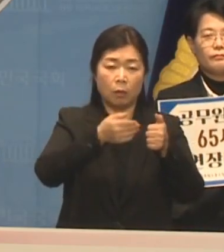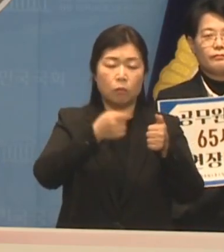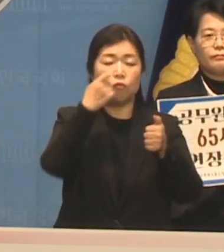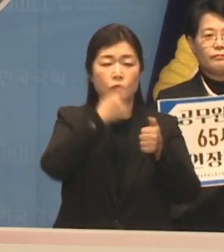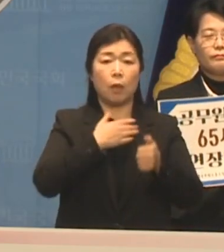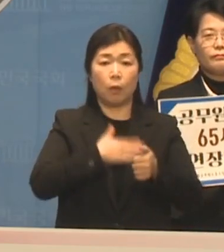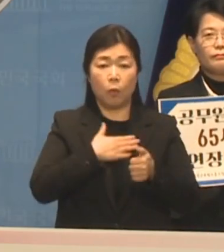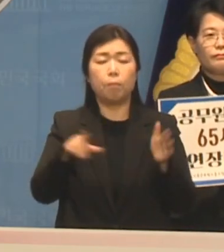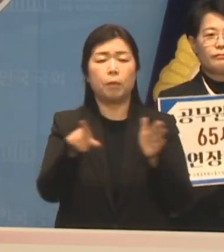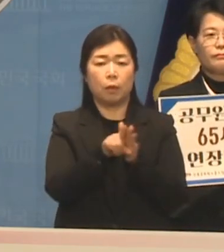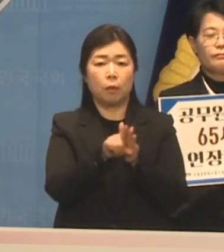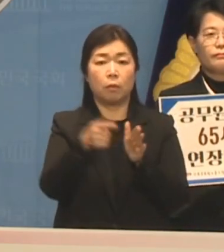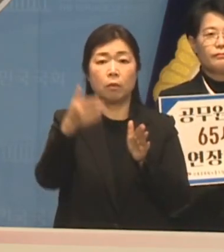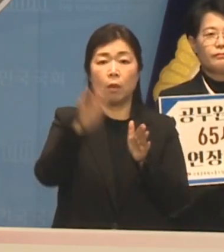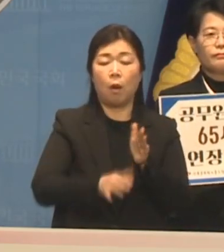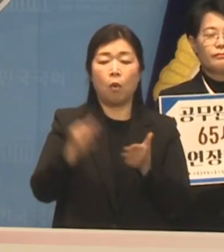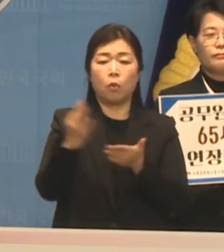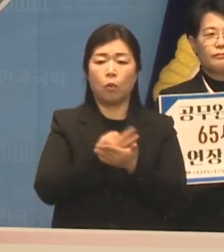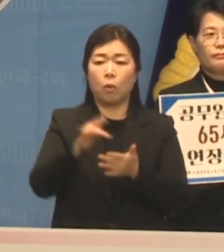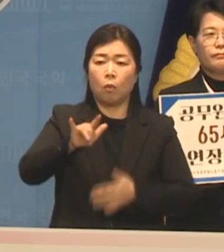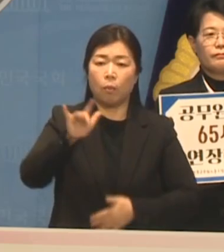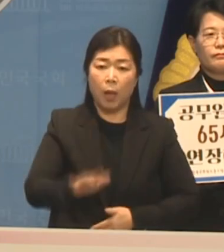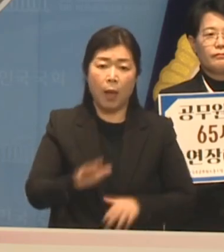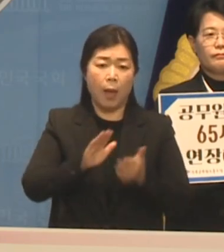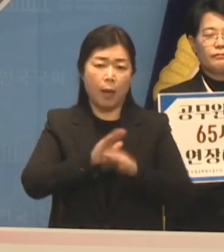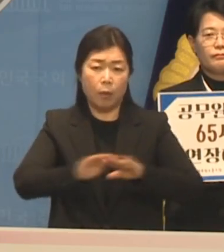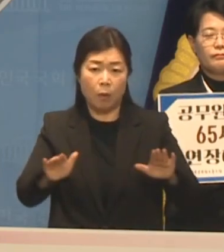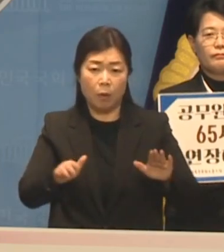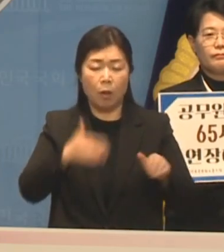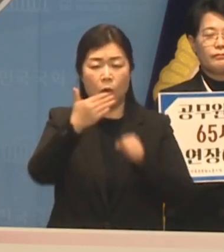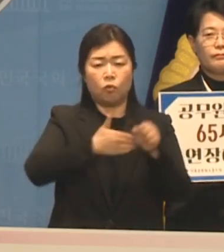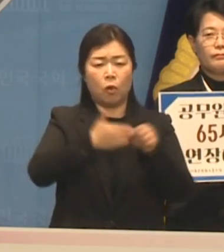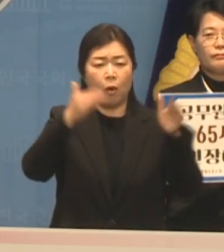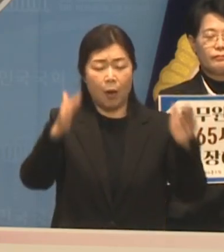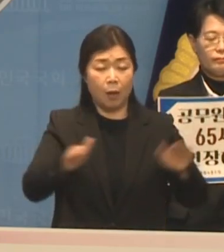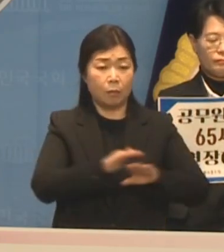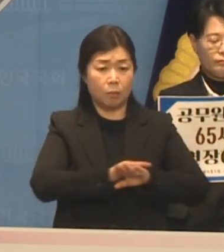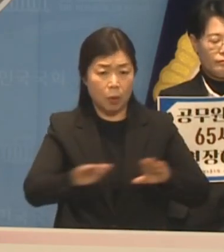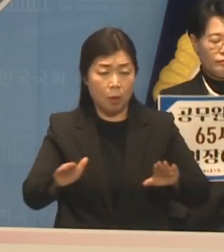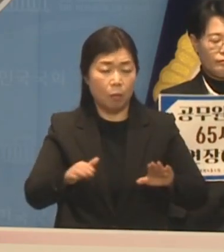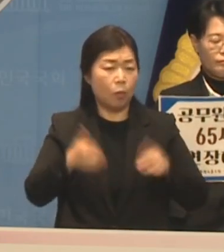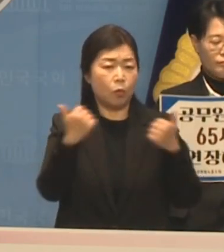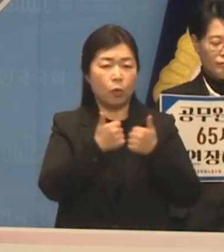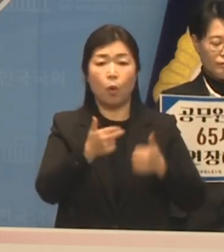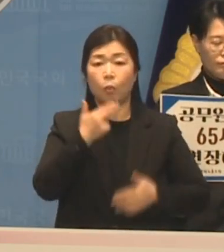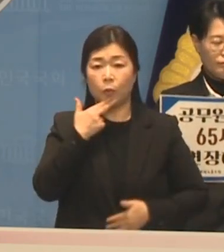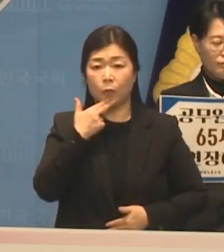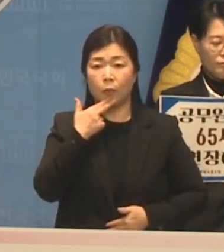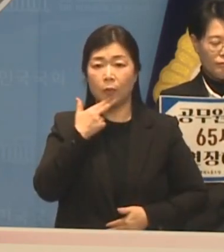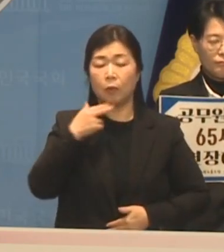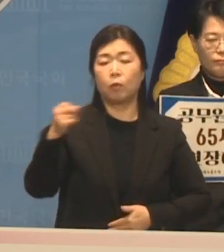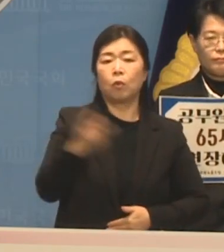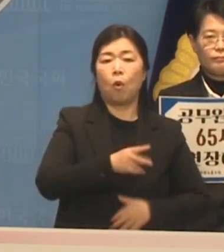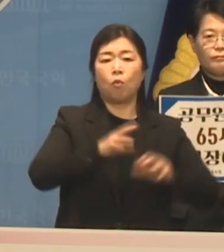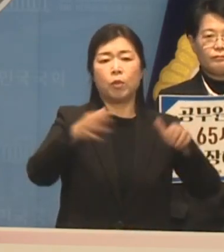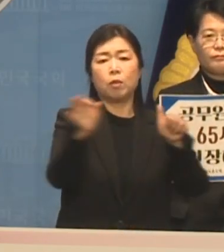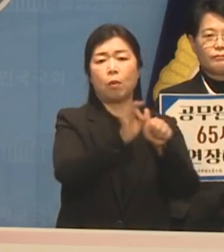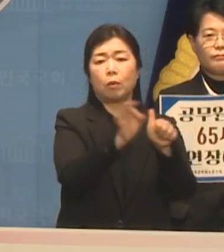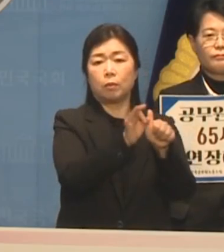믿었다. 하지만 소득 공백 해소 대책은 9년 동안 제대로 된 논의조차 이루어지지 않았으며